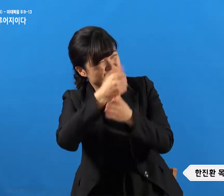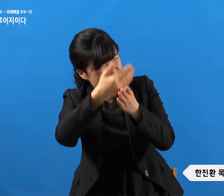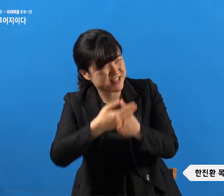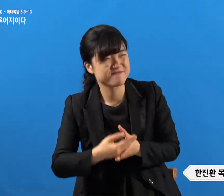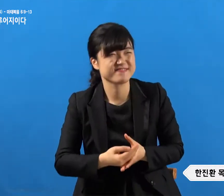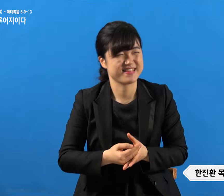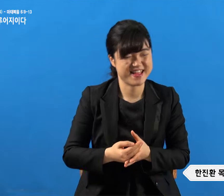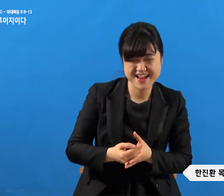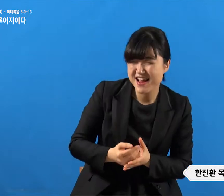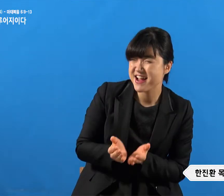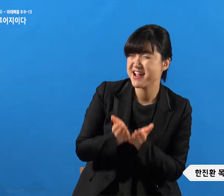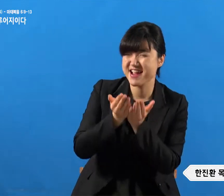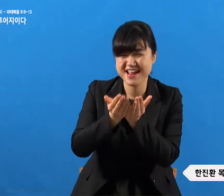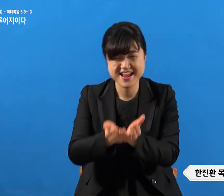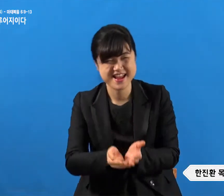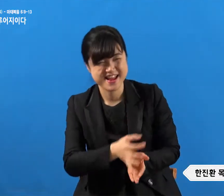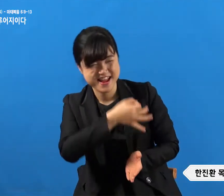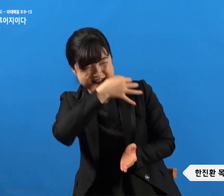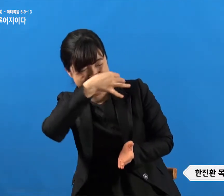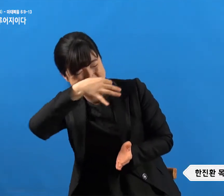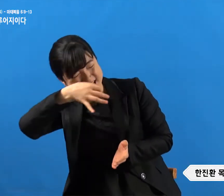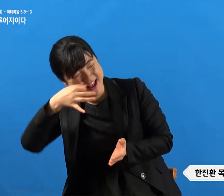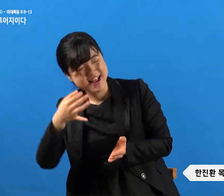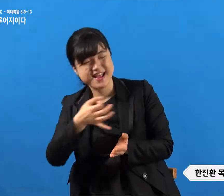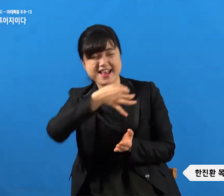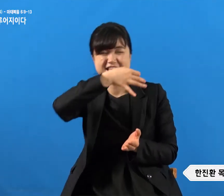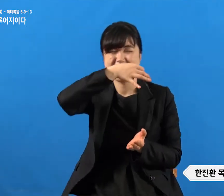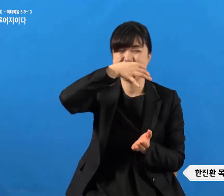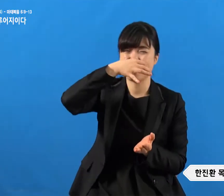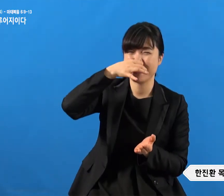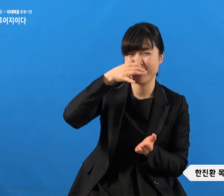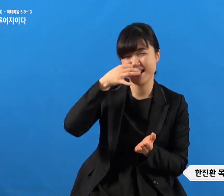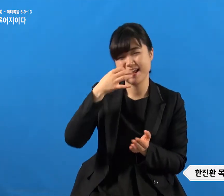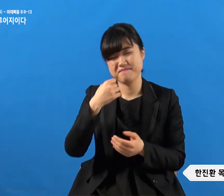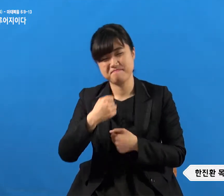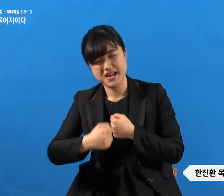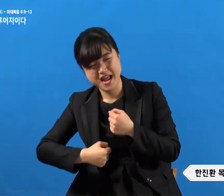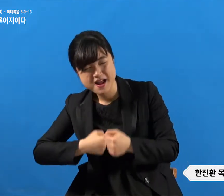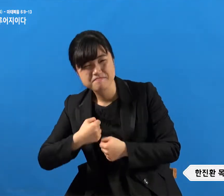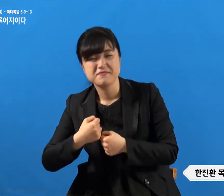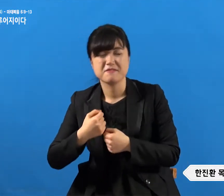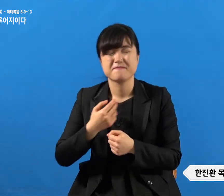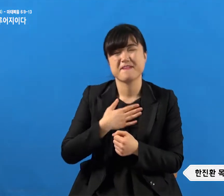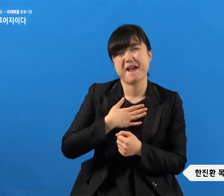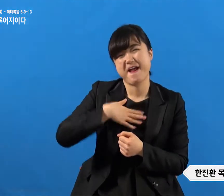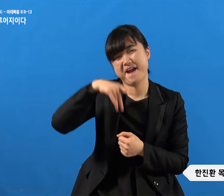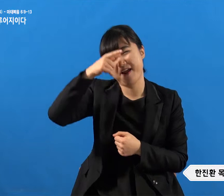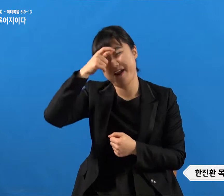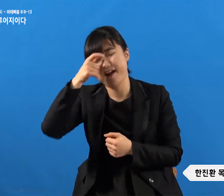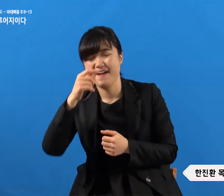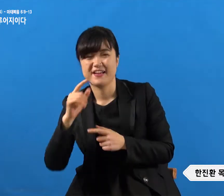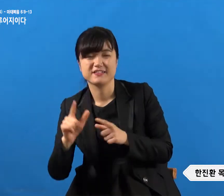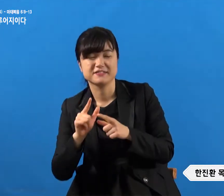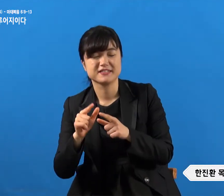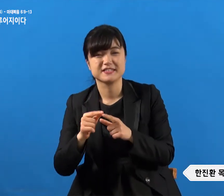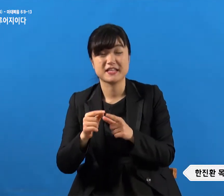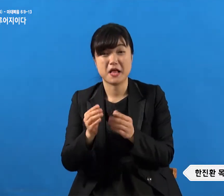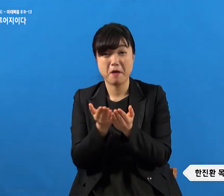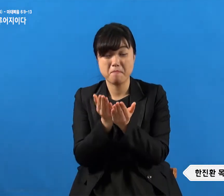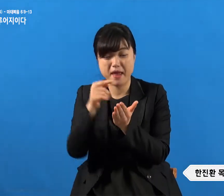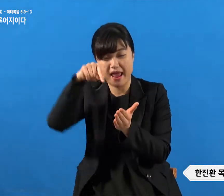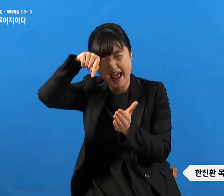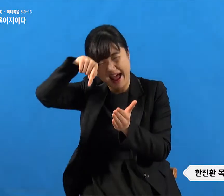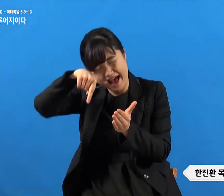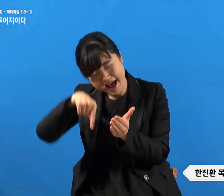모양이다. 이게 내 길인 모양이다. 그렇게 자기 마음대로 해석을 해버렸습니다. 그리고 배